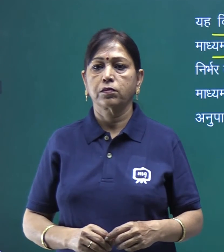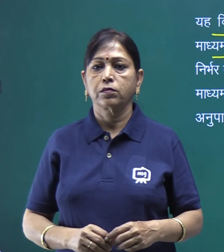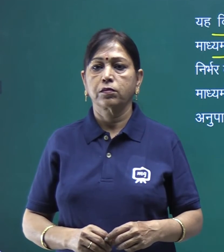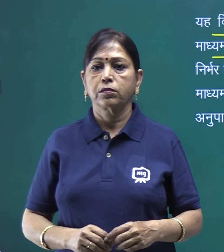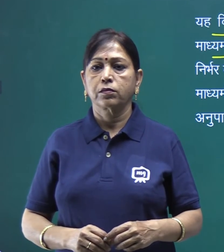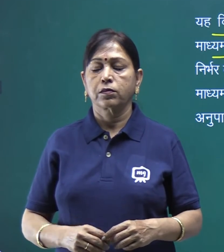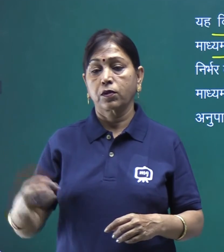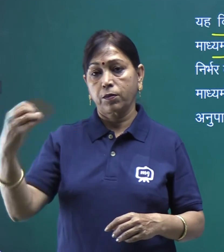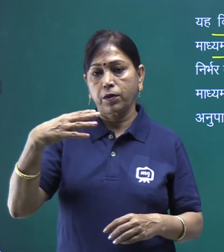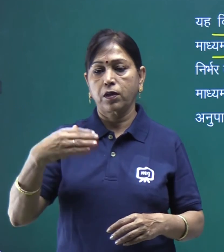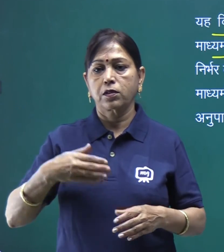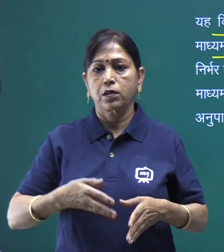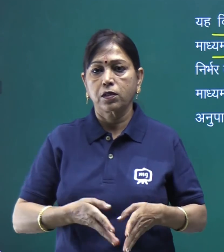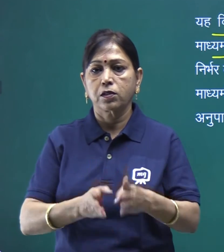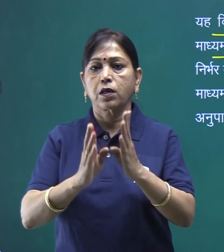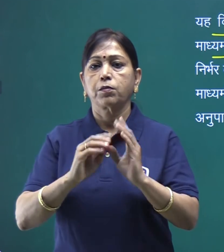प्रकाश की चाल पर